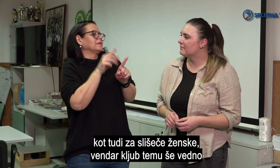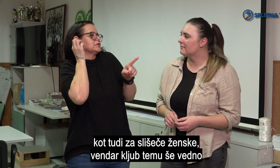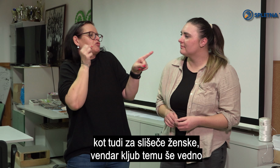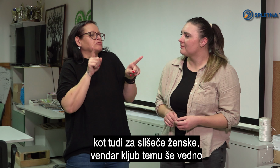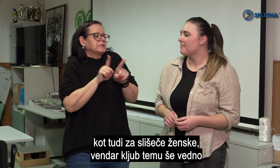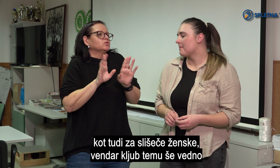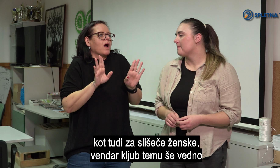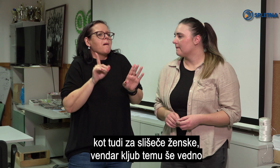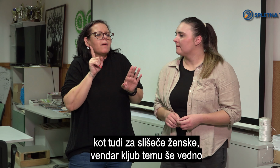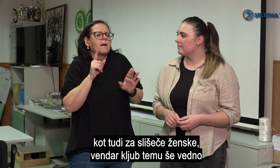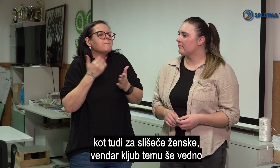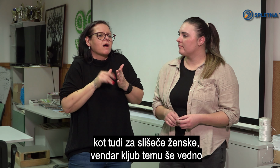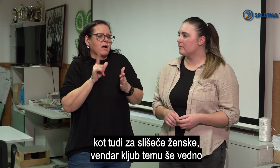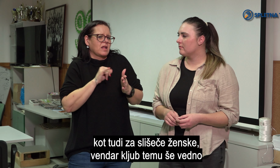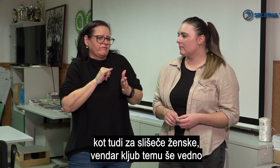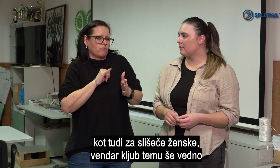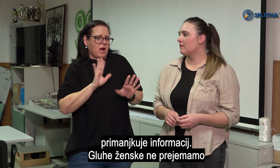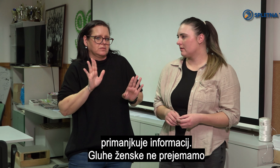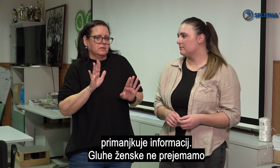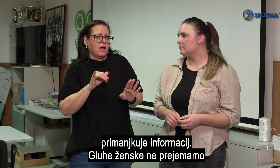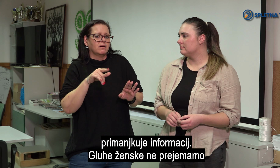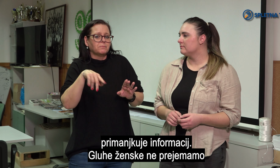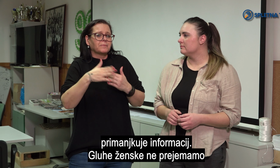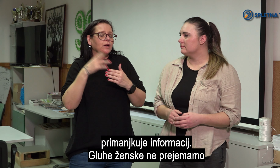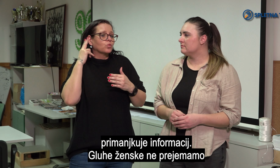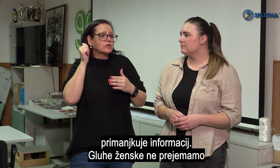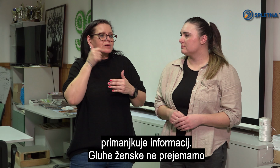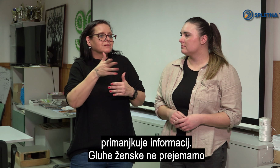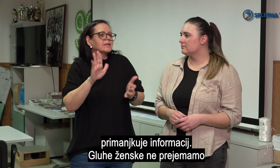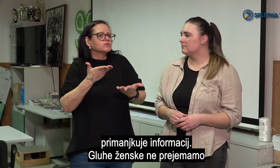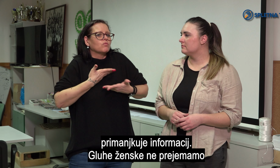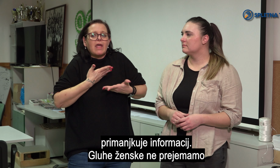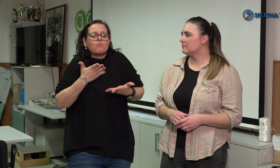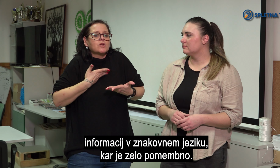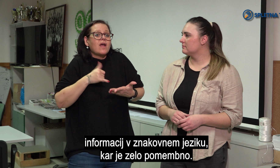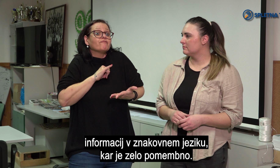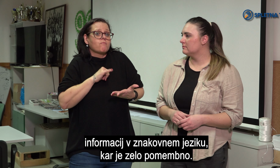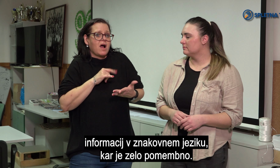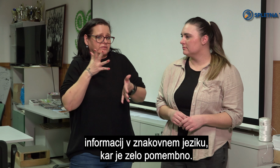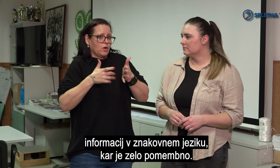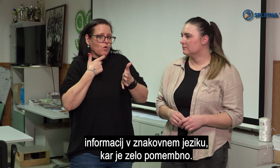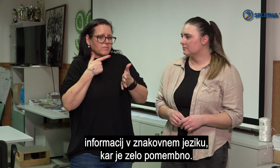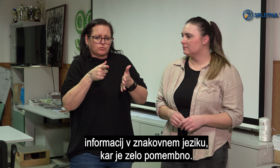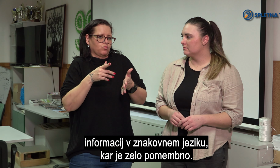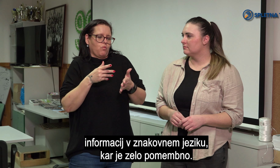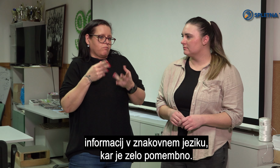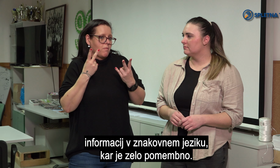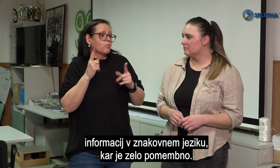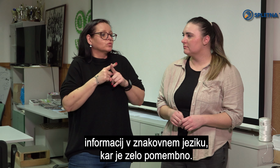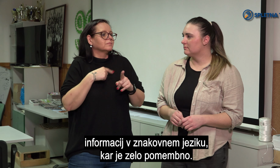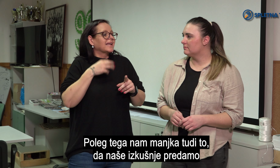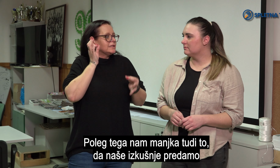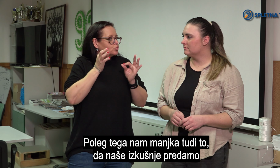še vedno primanjkuje informacij. Gluhe ženske ne prejemamo informacij v znakovnem jeziku, kar je zelo